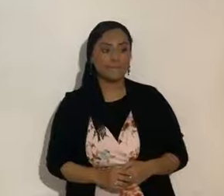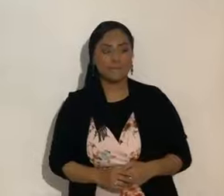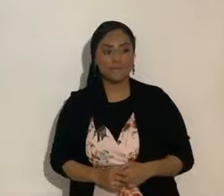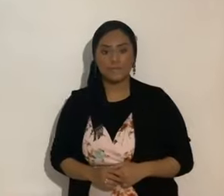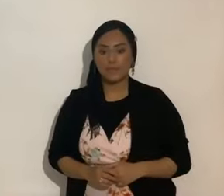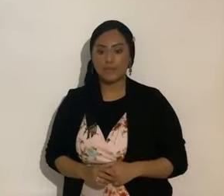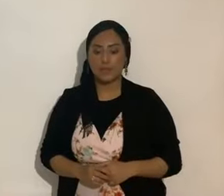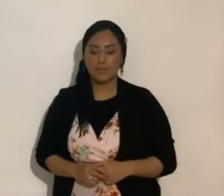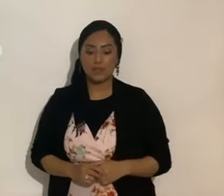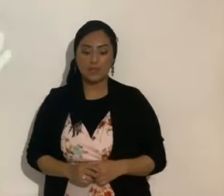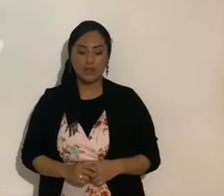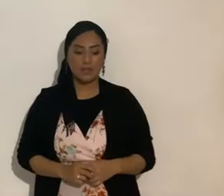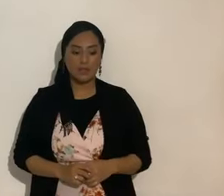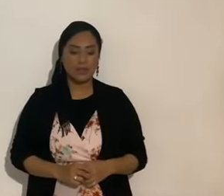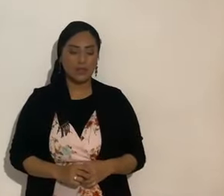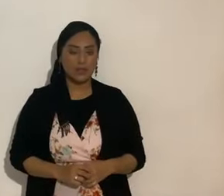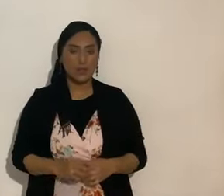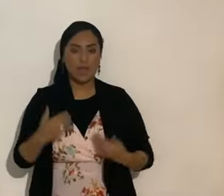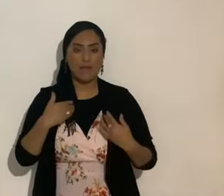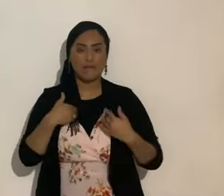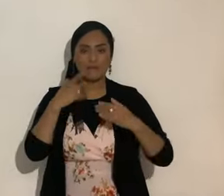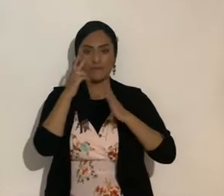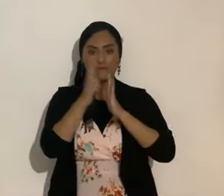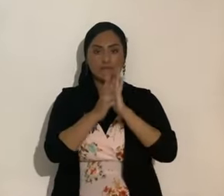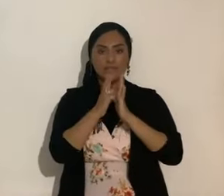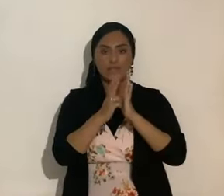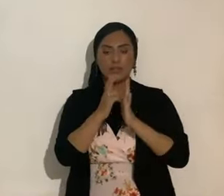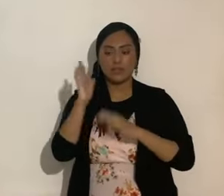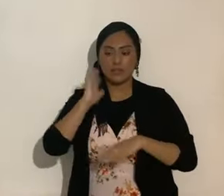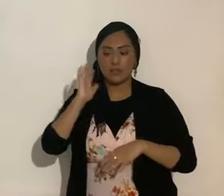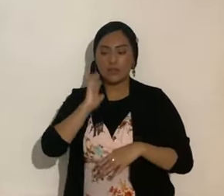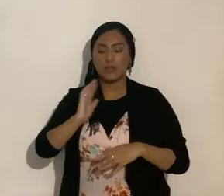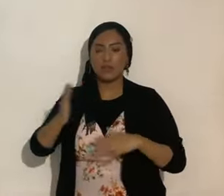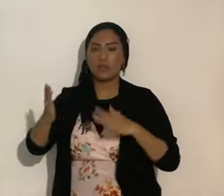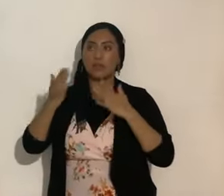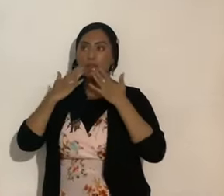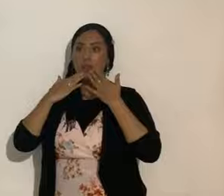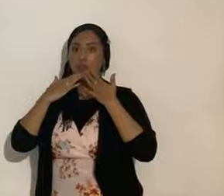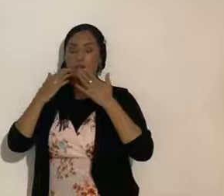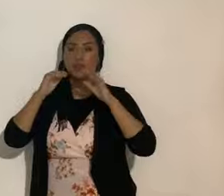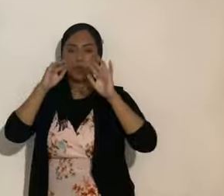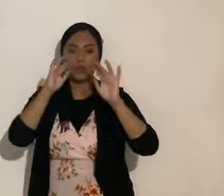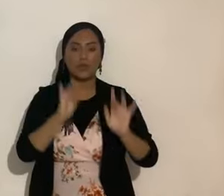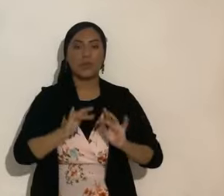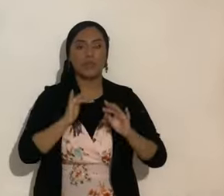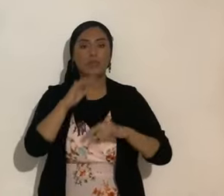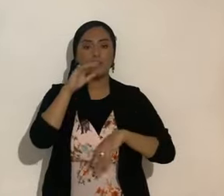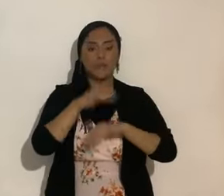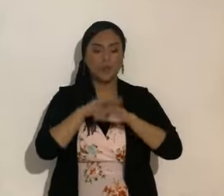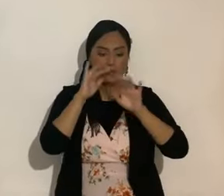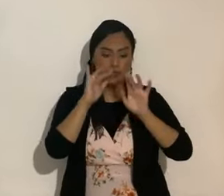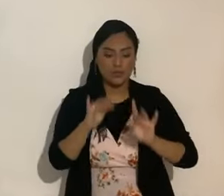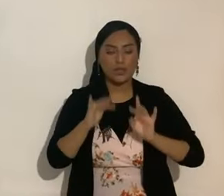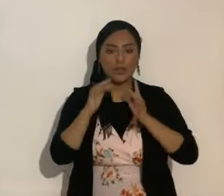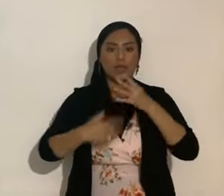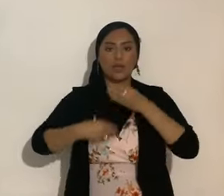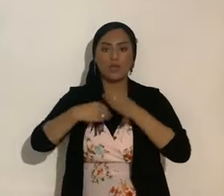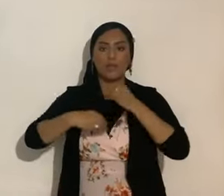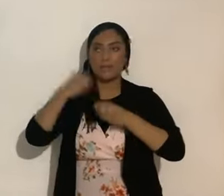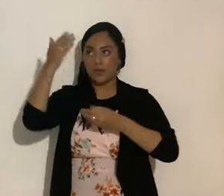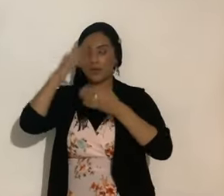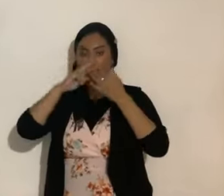muy, tiene mal sonido y está muy oscuro porque ya tiene muchos años. Gracia sobre gracia, gracia sobre gracia, véanlo. El Eterno